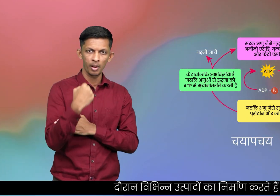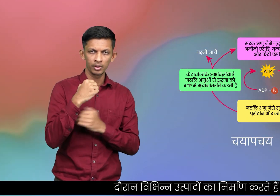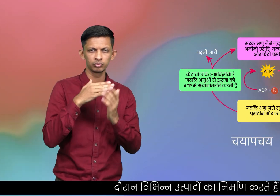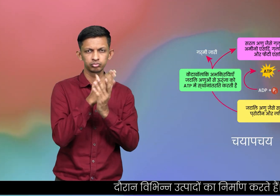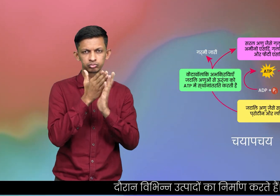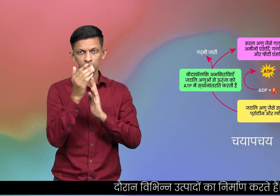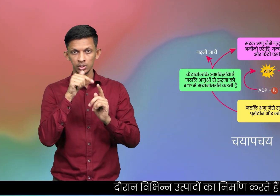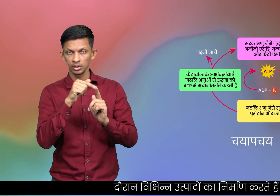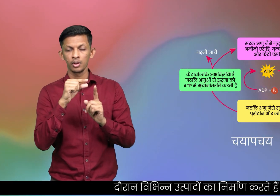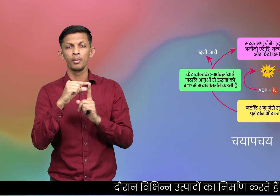करते हैं।